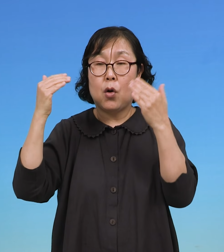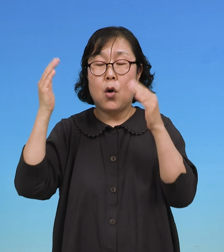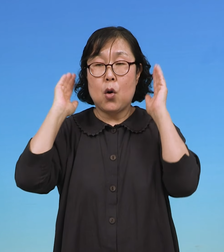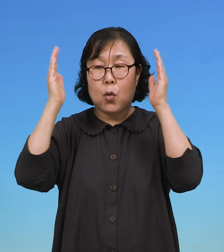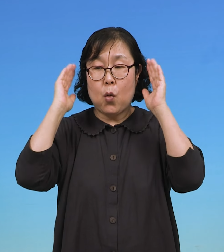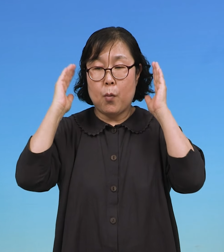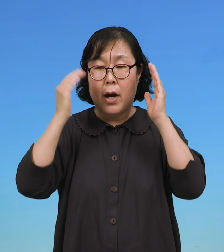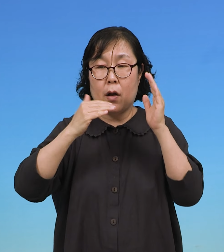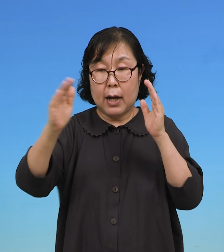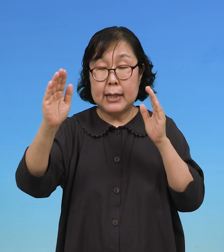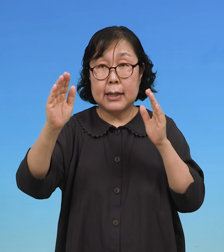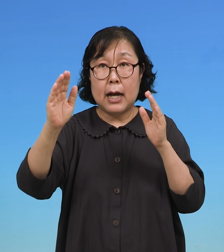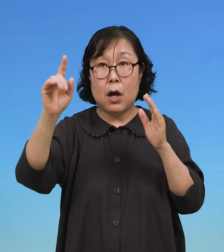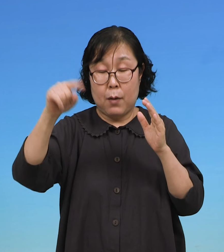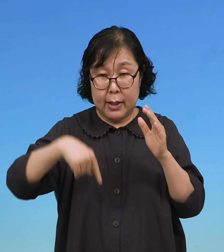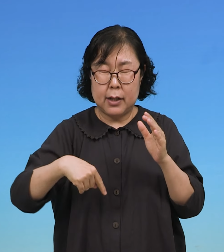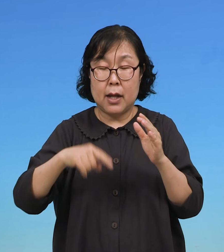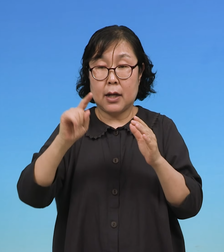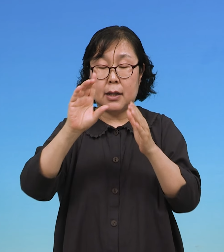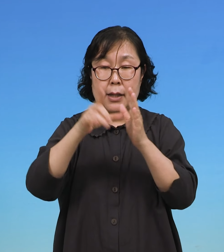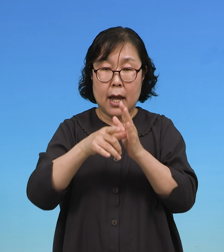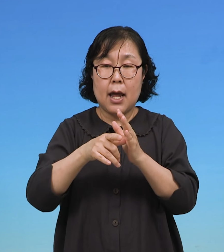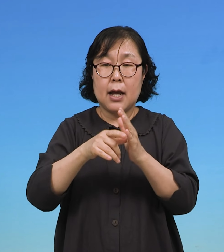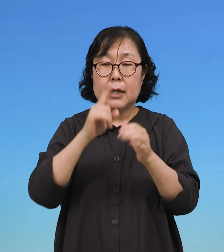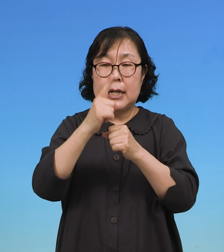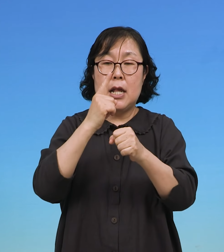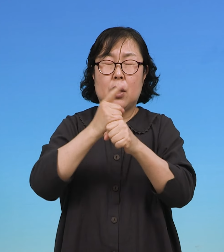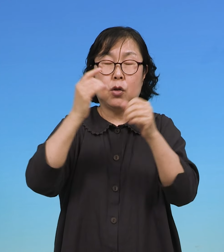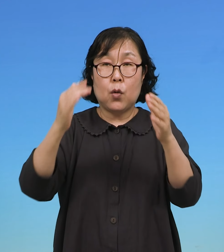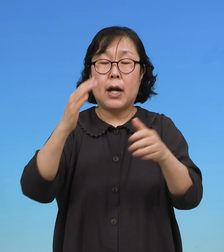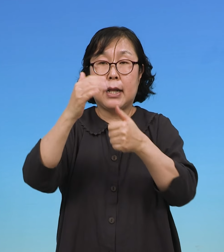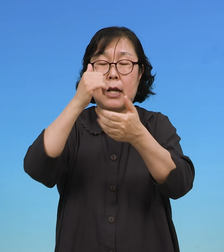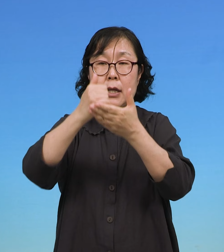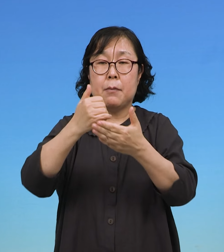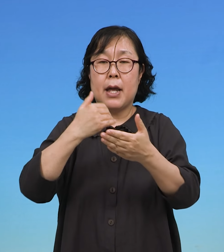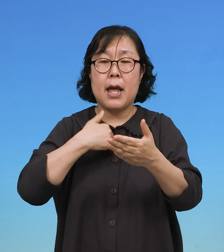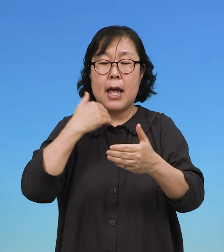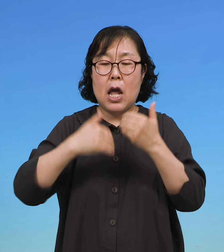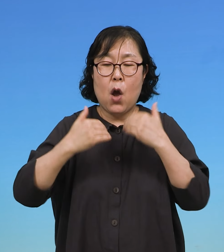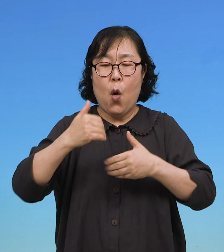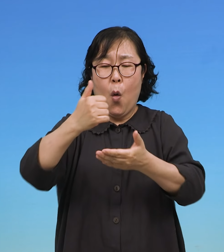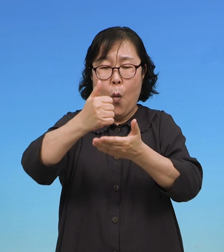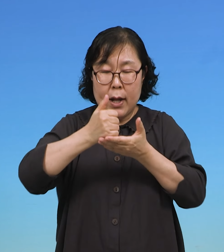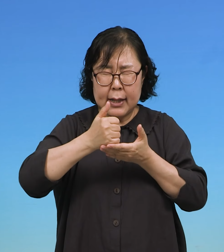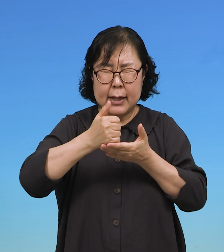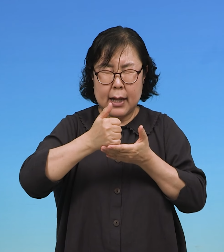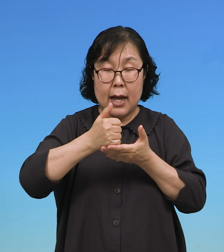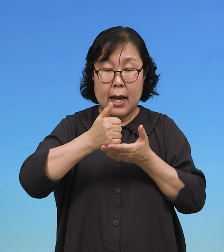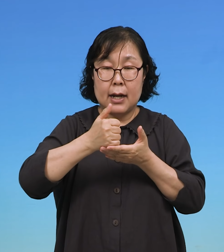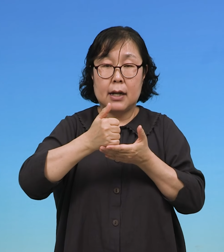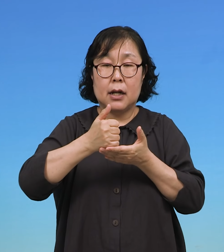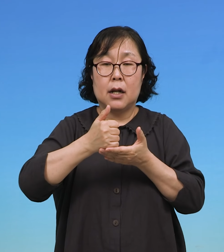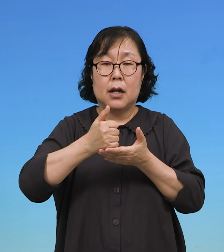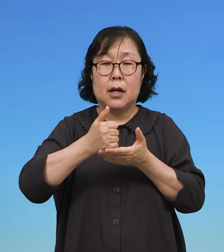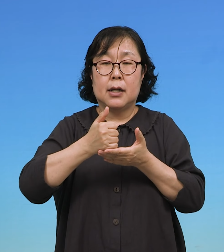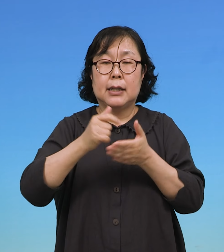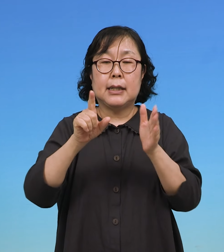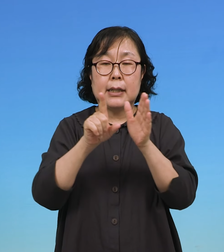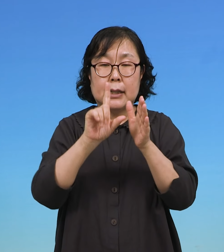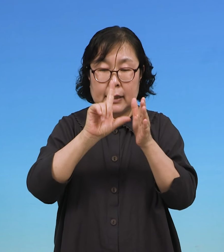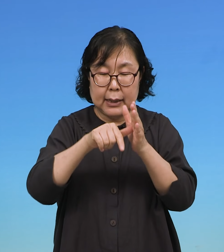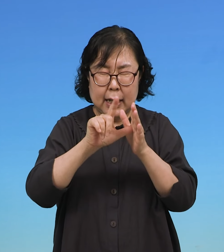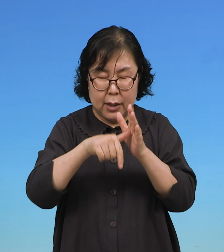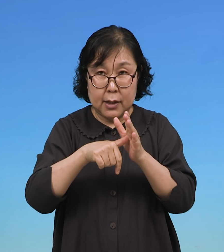1년은 제게 진짜 하나님의 환대의 시간이었습니다. 제가 분당 우리 교회 성도님들에게 대접을 받지